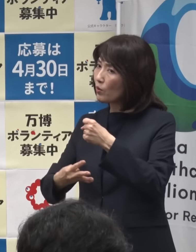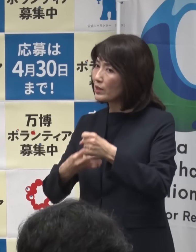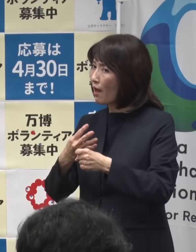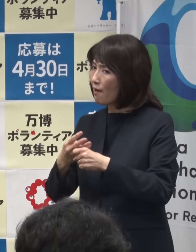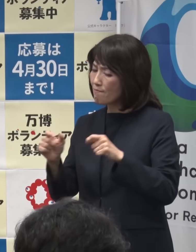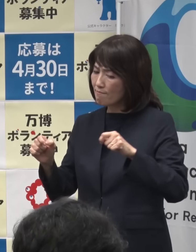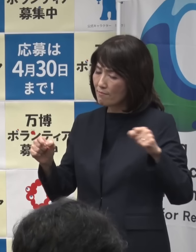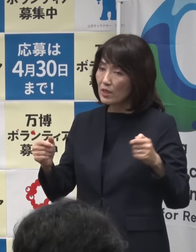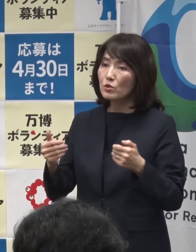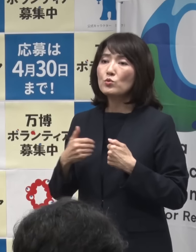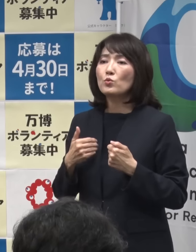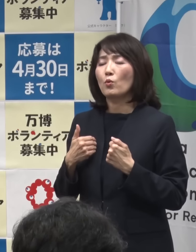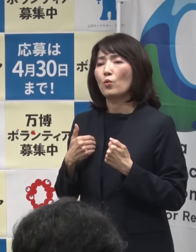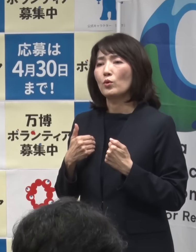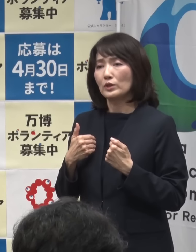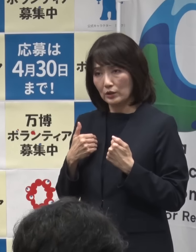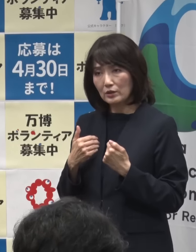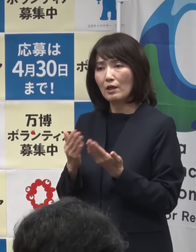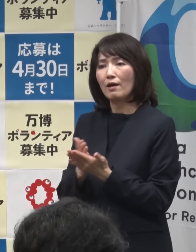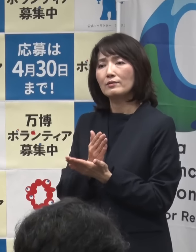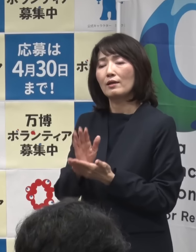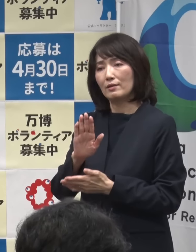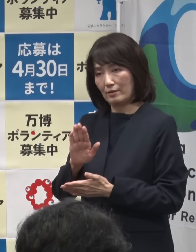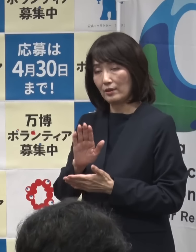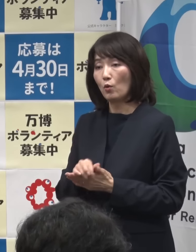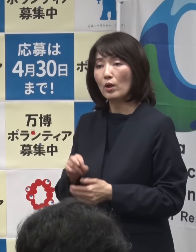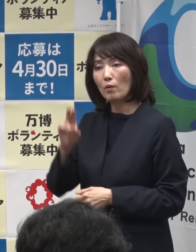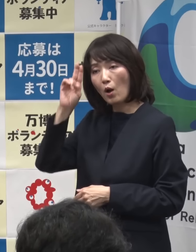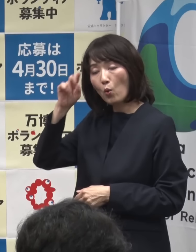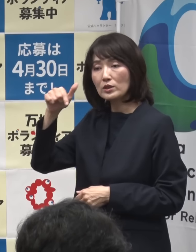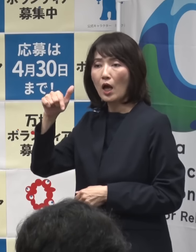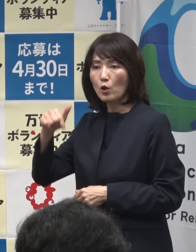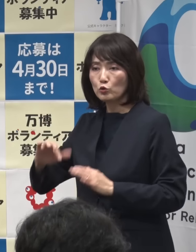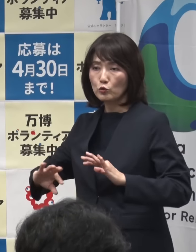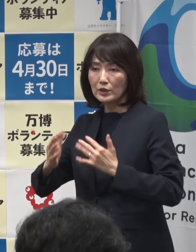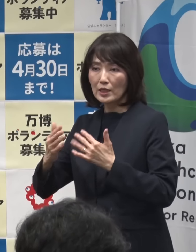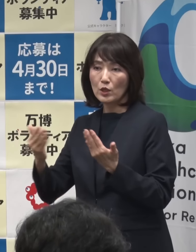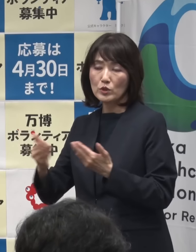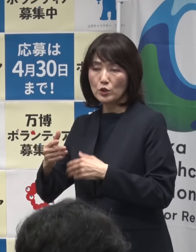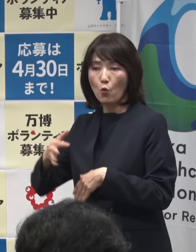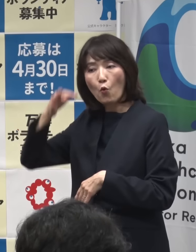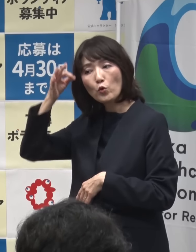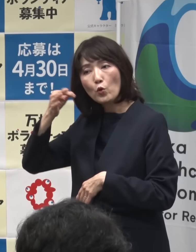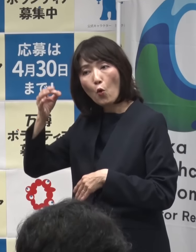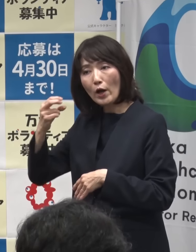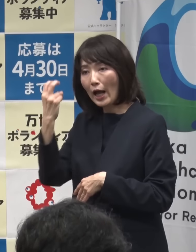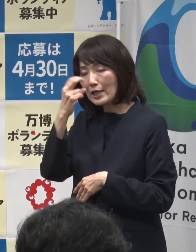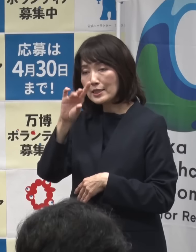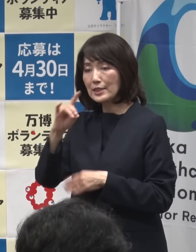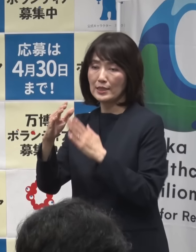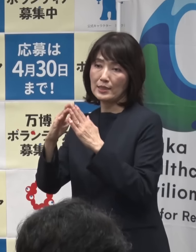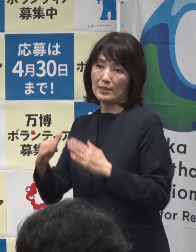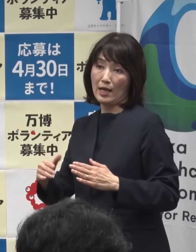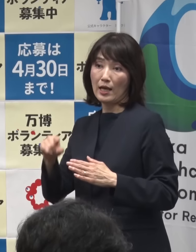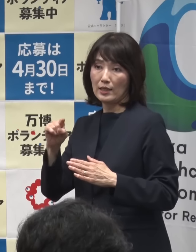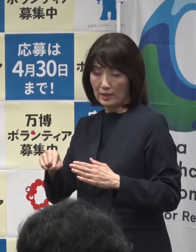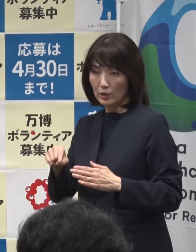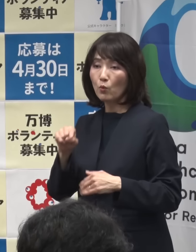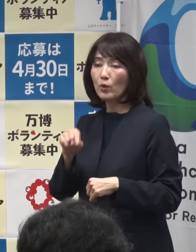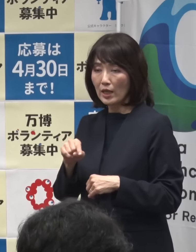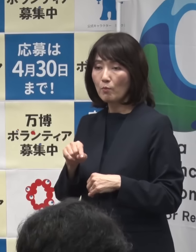要だという判断です。これについては大阪府建設事業評価審議会において事業継続の妥当性につい